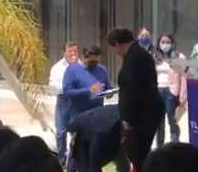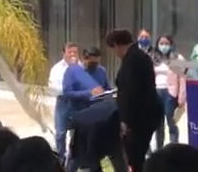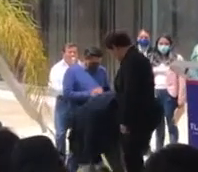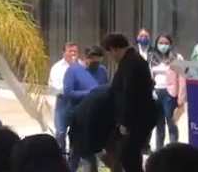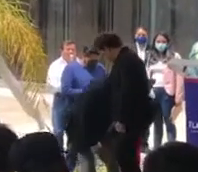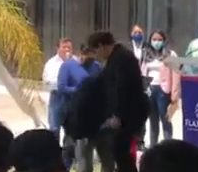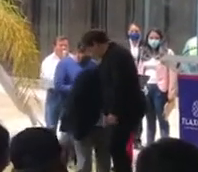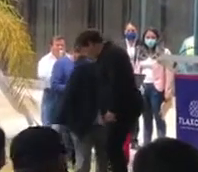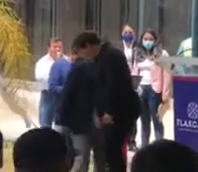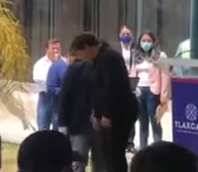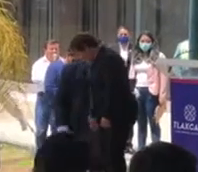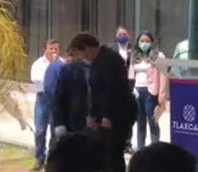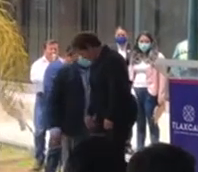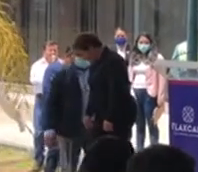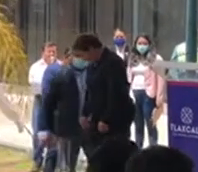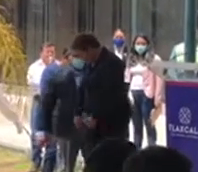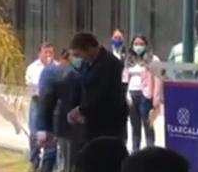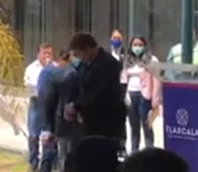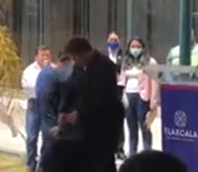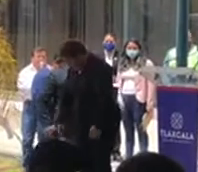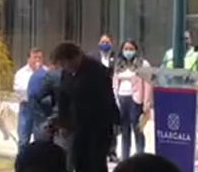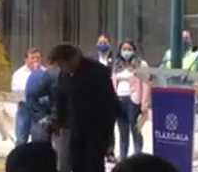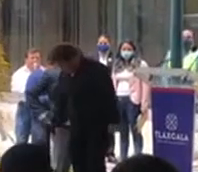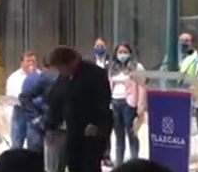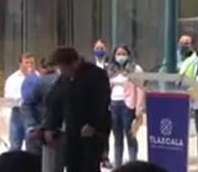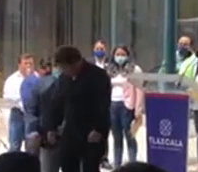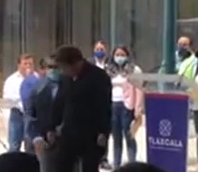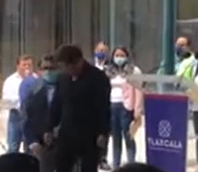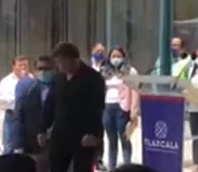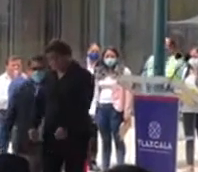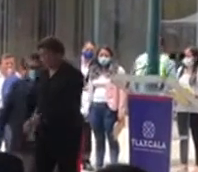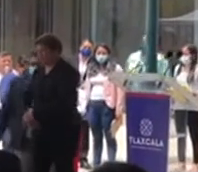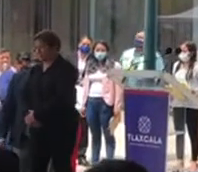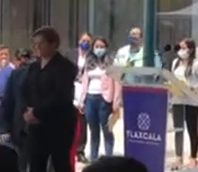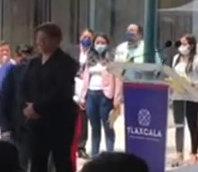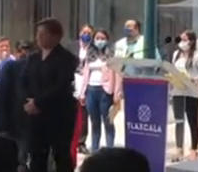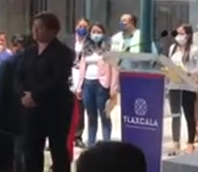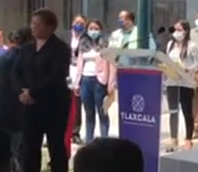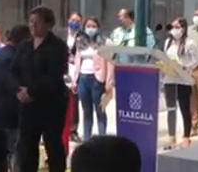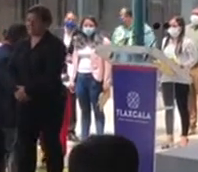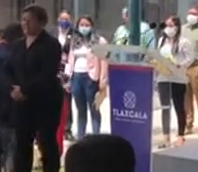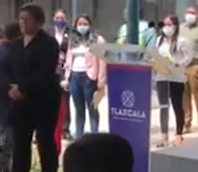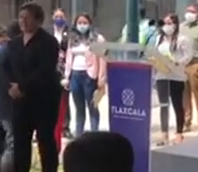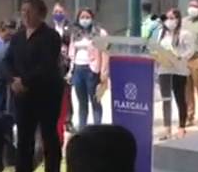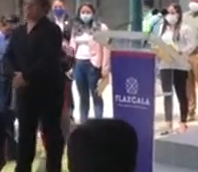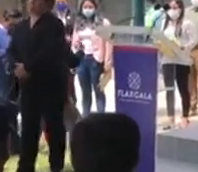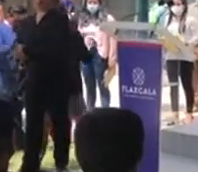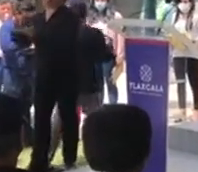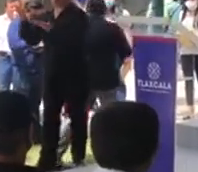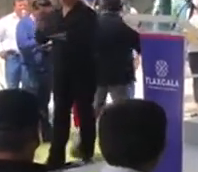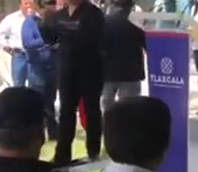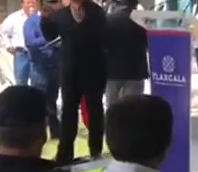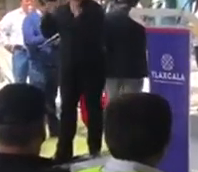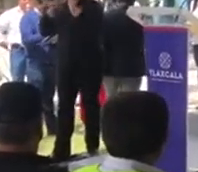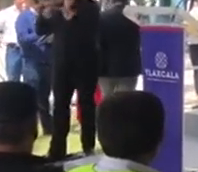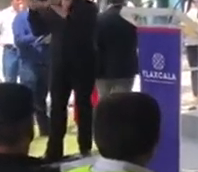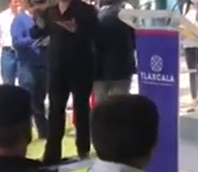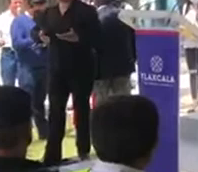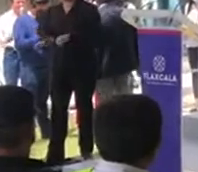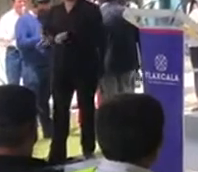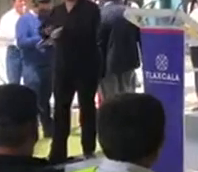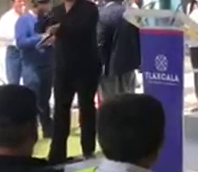a la puesta en marcha del sistema de asentamientos cítricos del estado de nuestras caras a la exitosa presencia de la gobernadora del